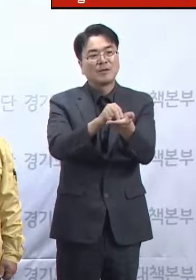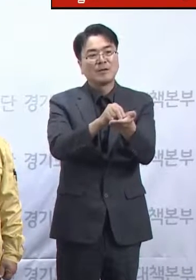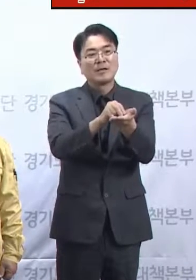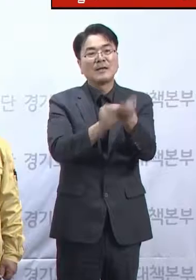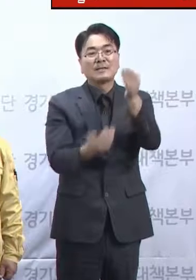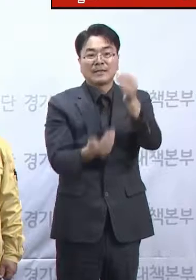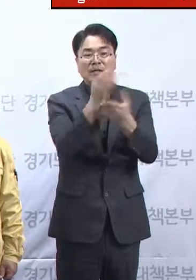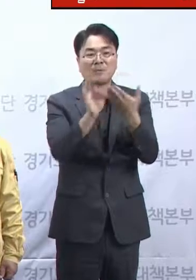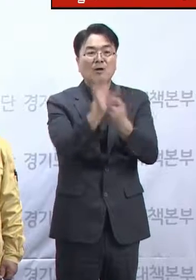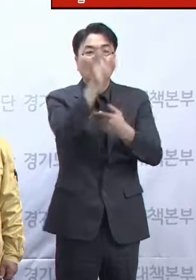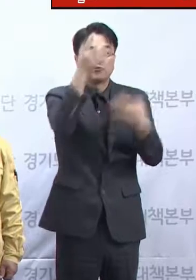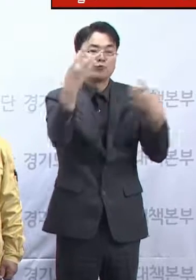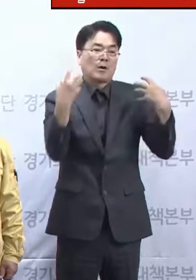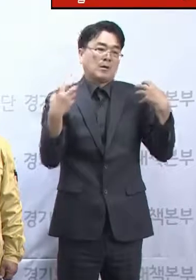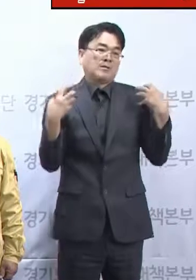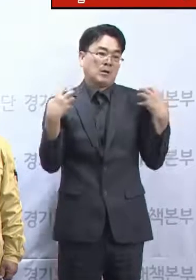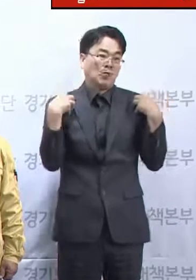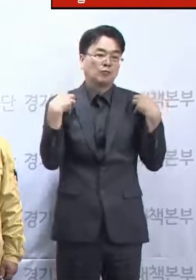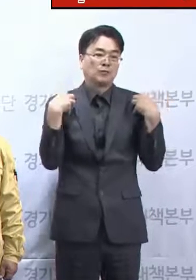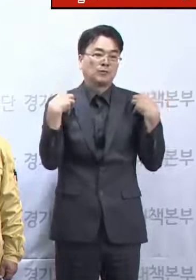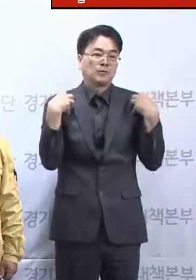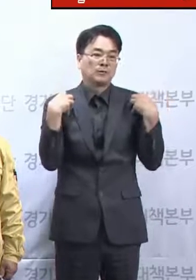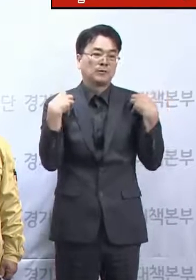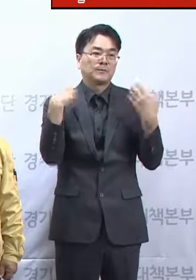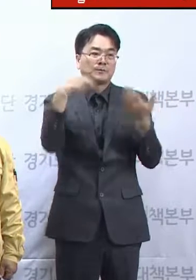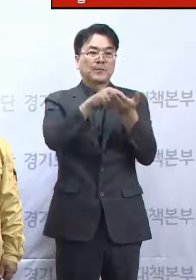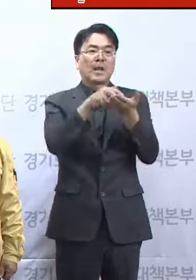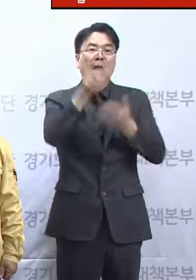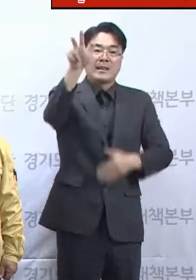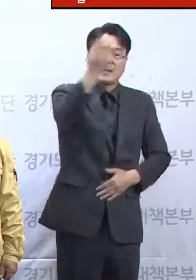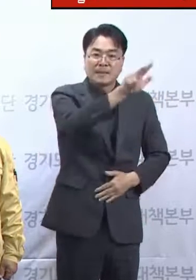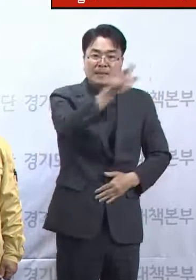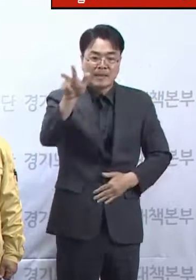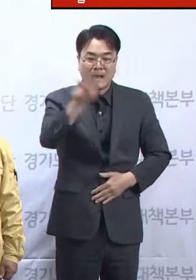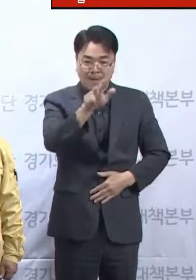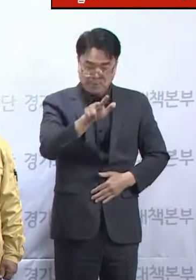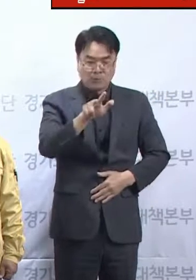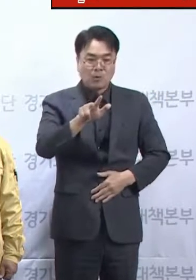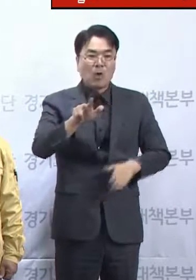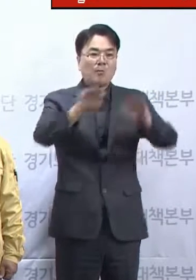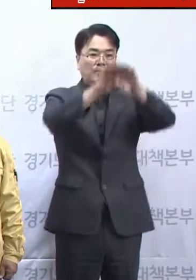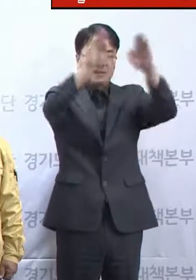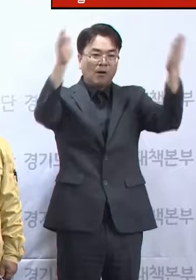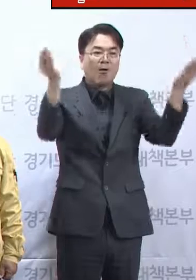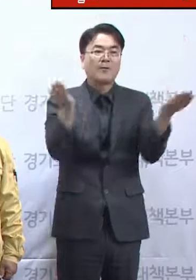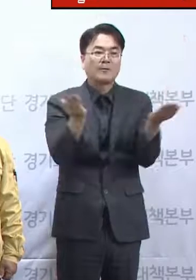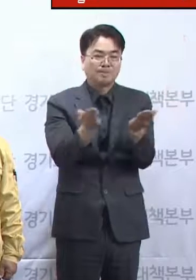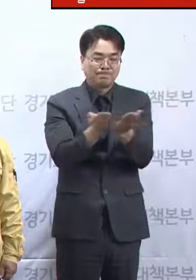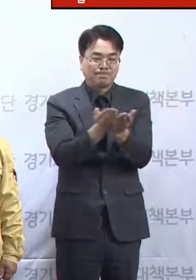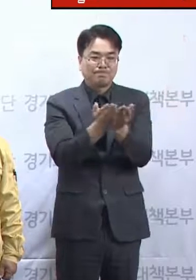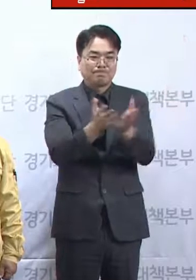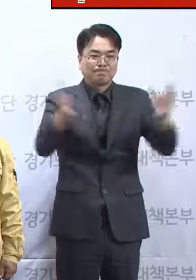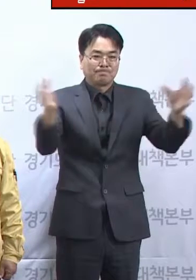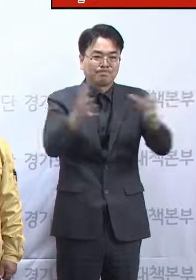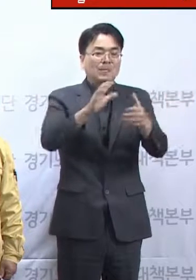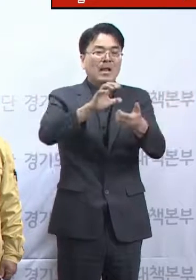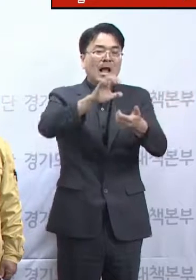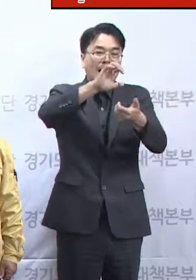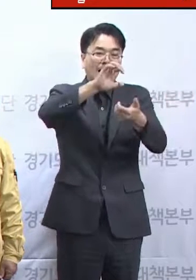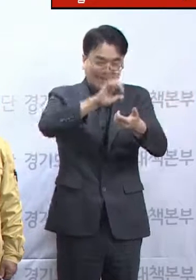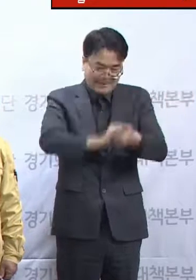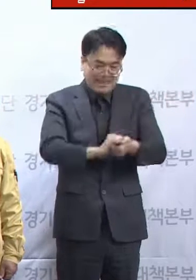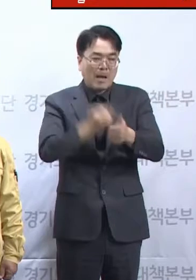경우에는 중앙정부로 하여금 대한민국 전역을 대상으로 집합 제한 명령을 하도록 저희가